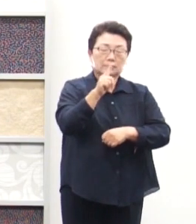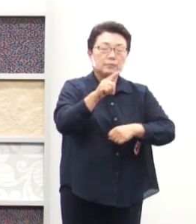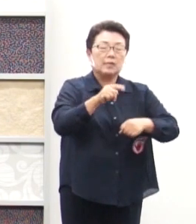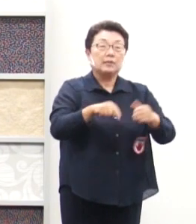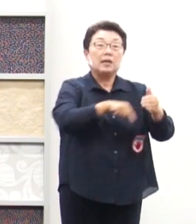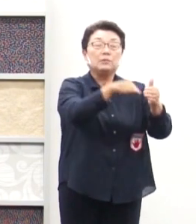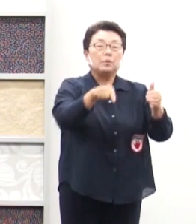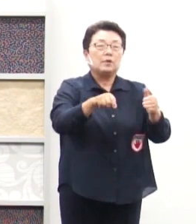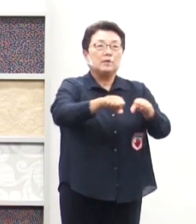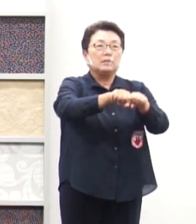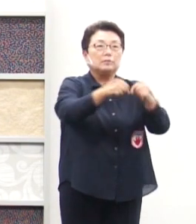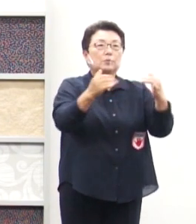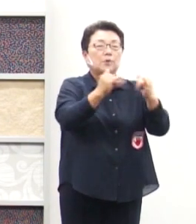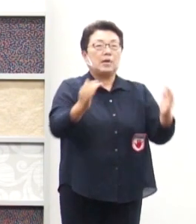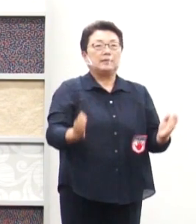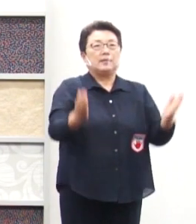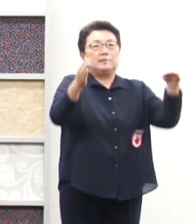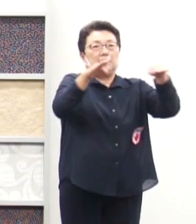での